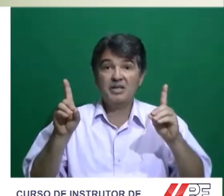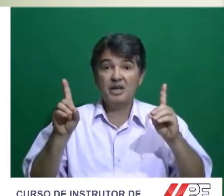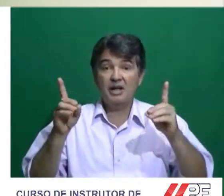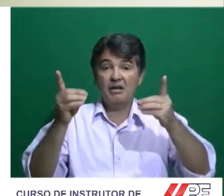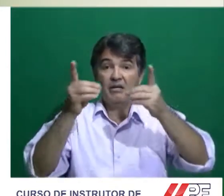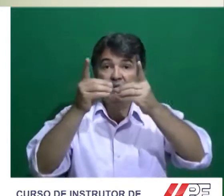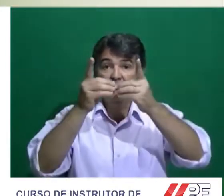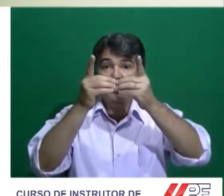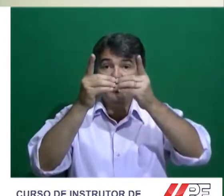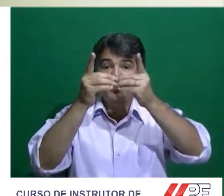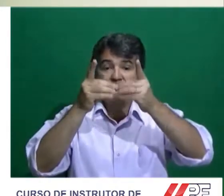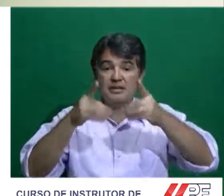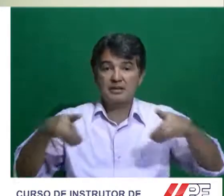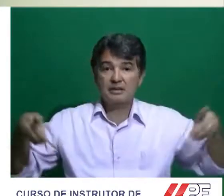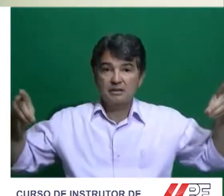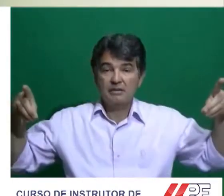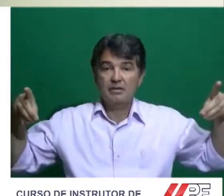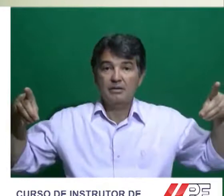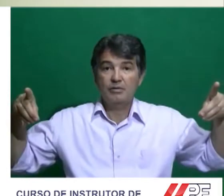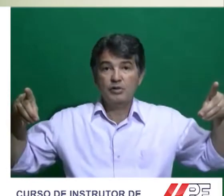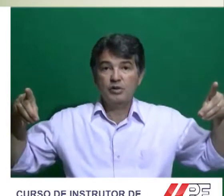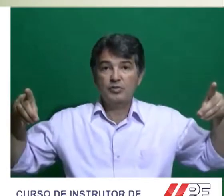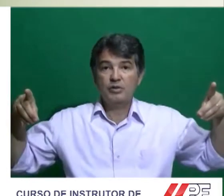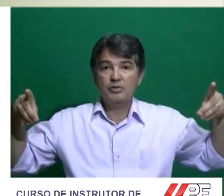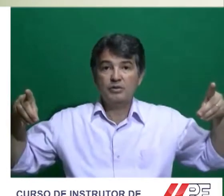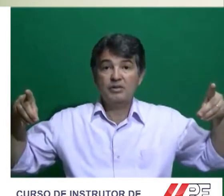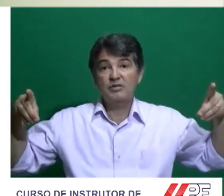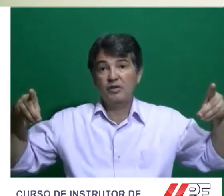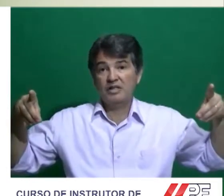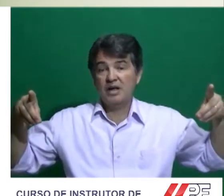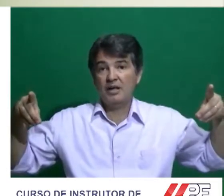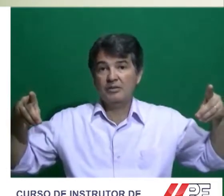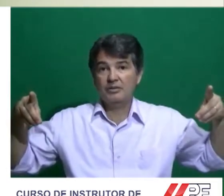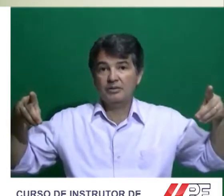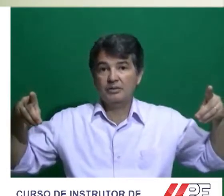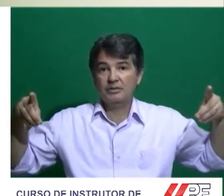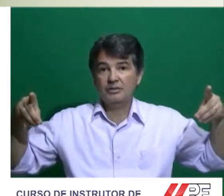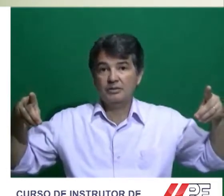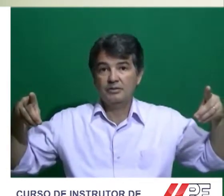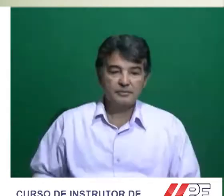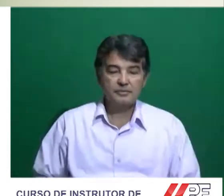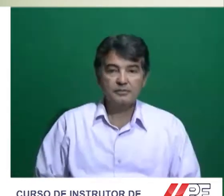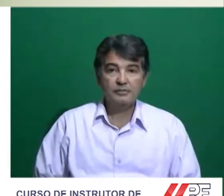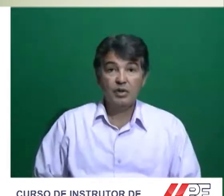configuração em D, e faz com as duas mãos, divorciado.